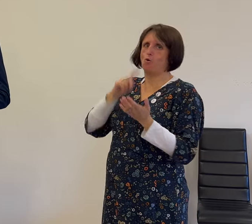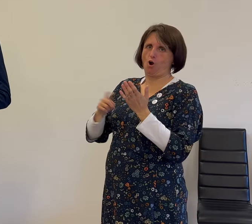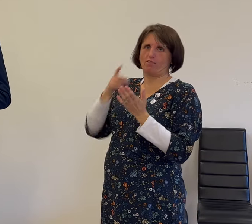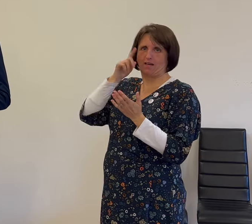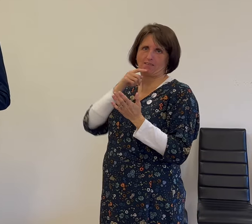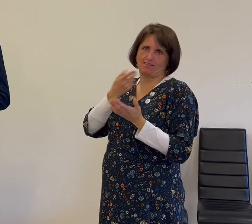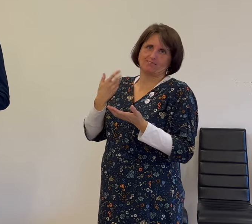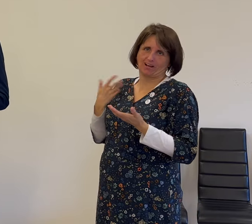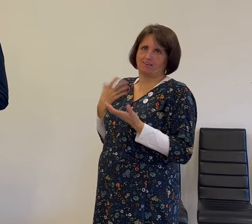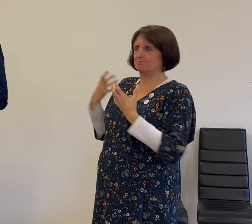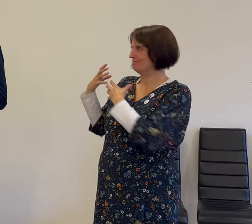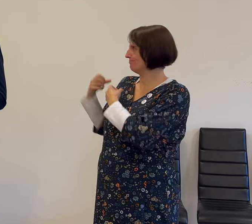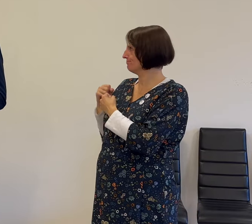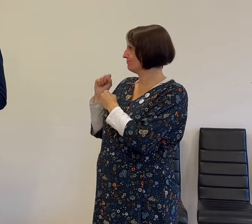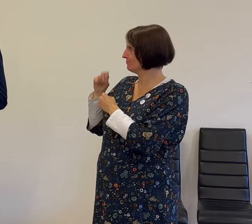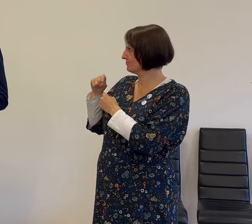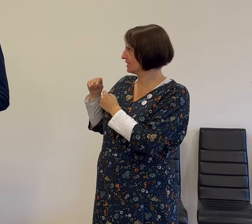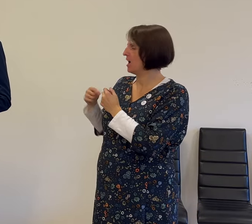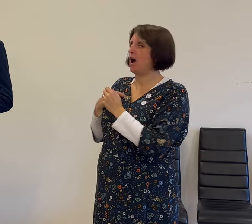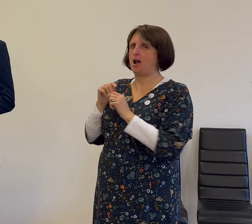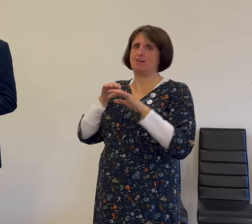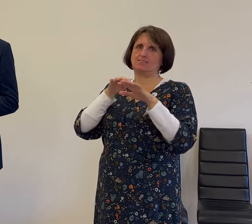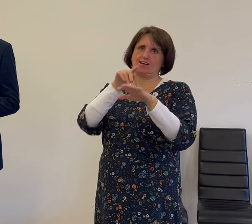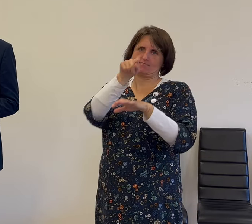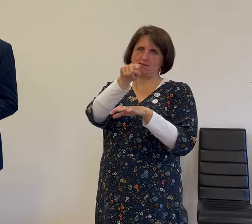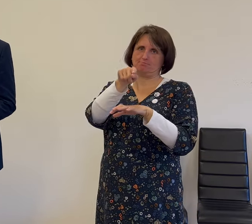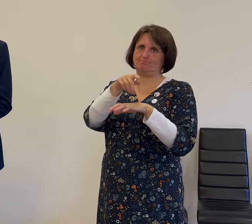dostal. Odnést zásoby, přinést zprávy.